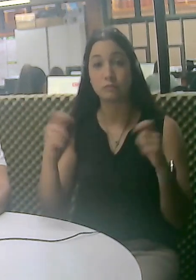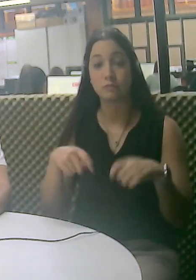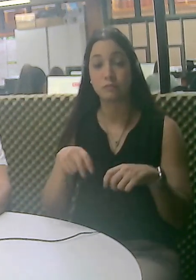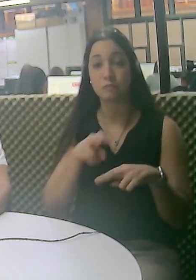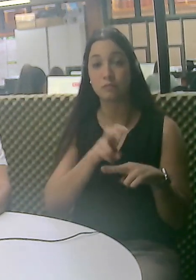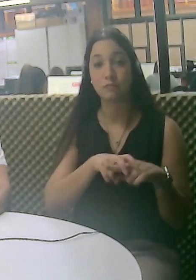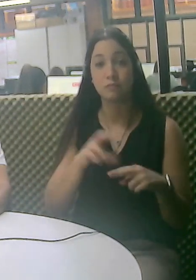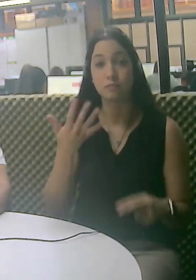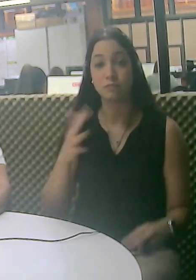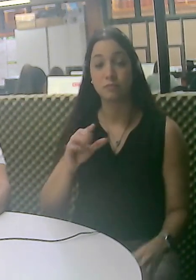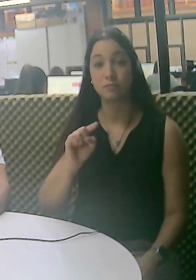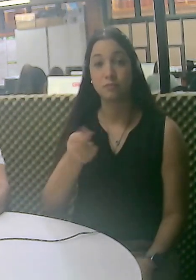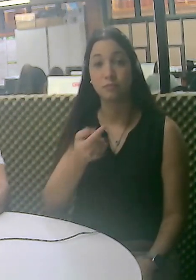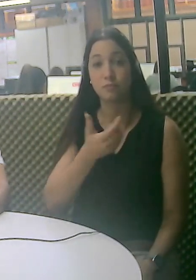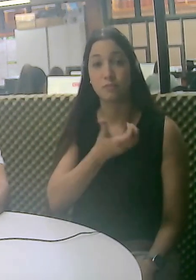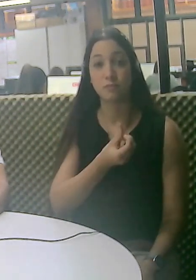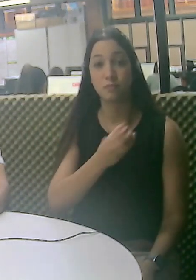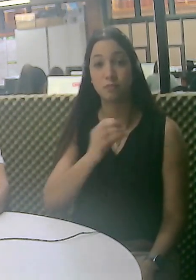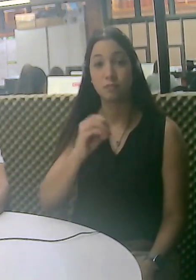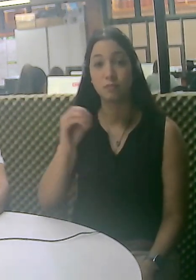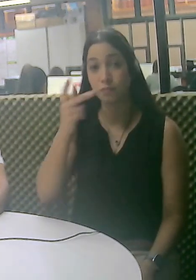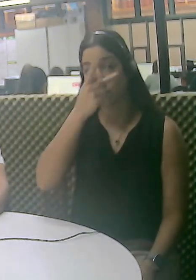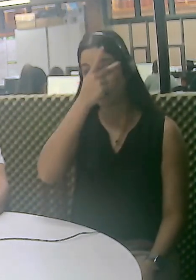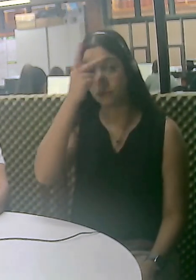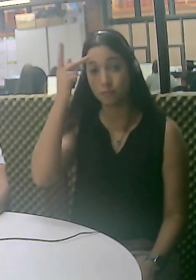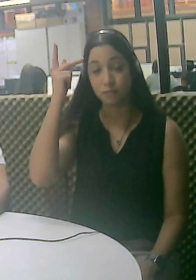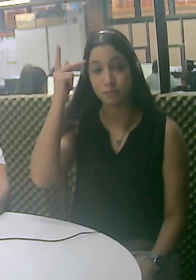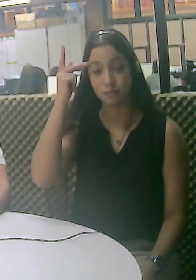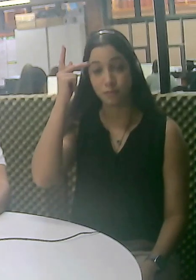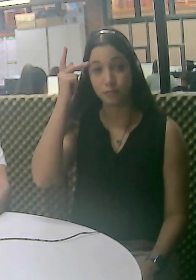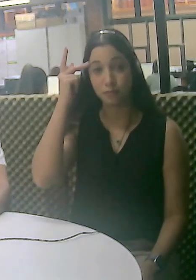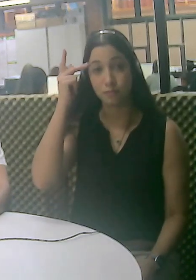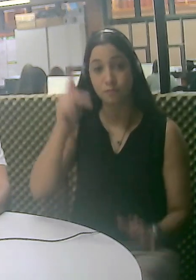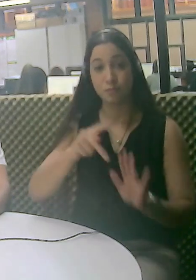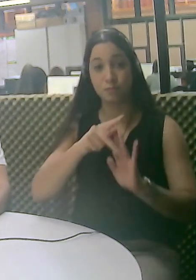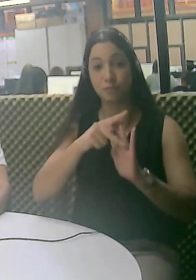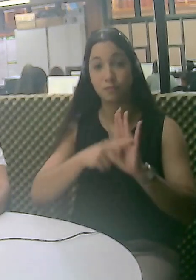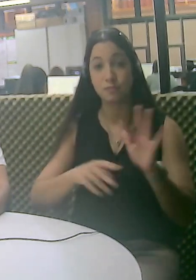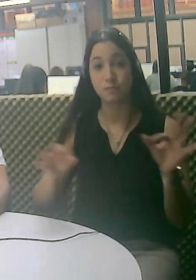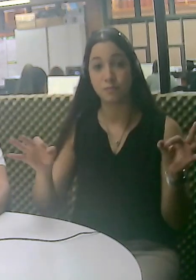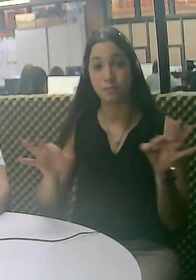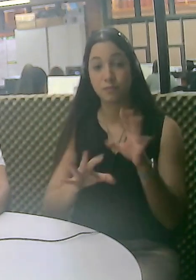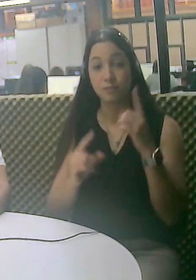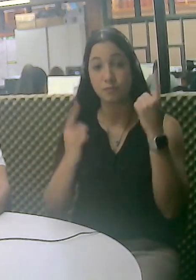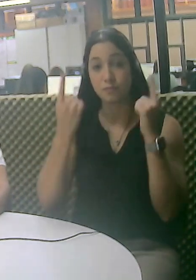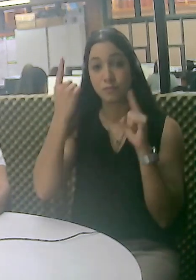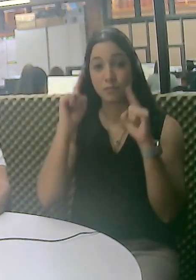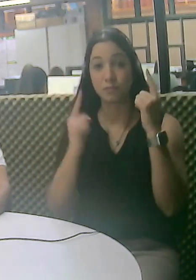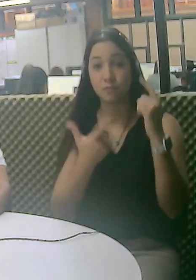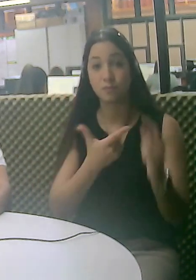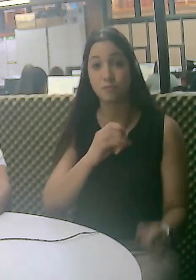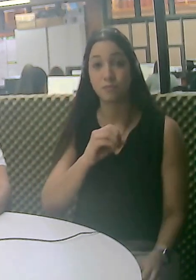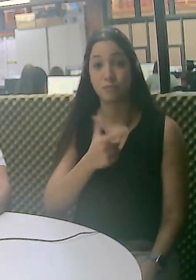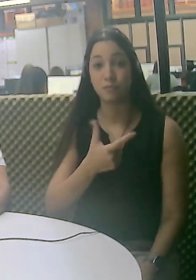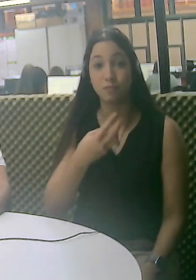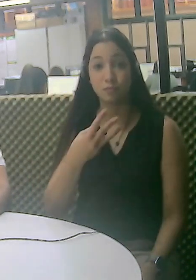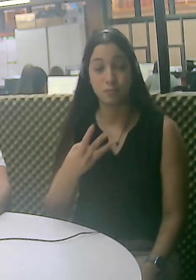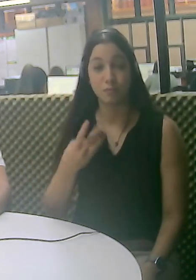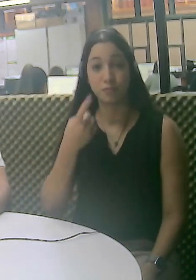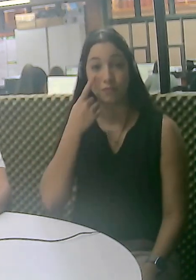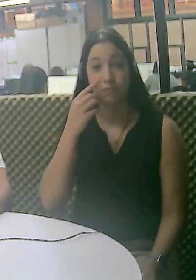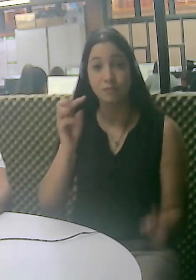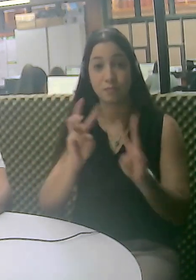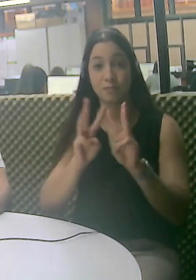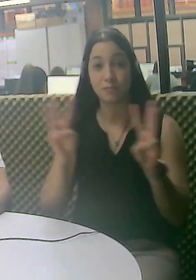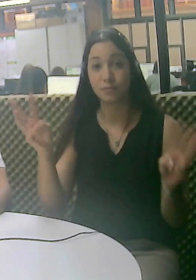acomodar aproximadamente 1.600 pessoas. A programação completa do Carnaval 2023 pode ser conferida